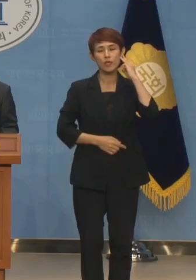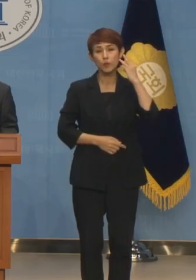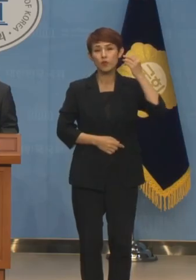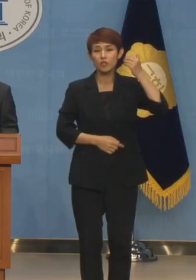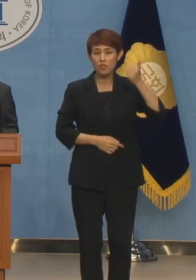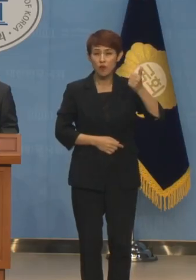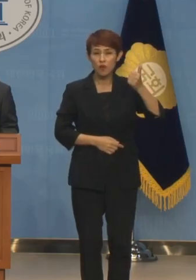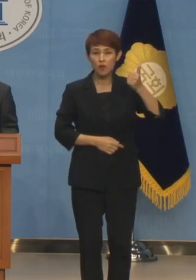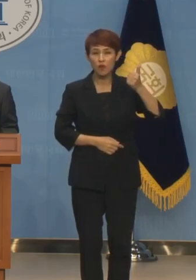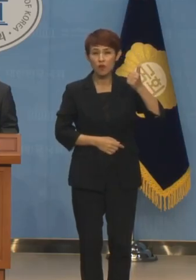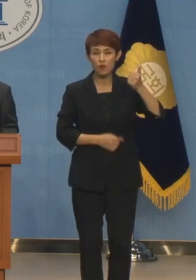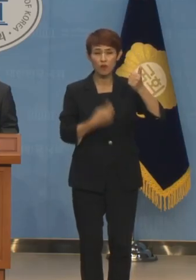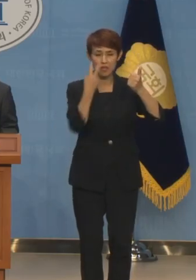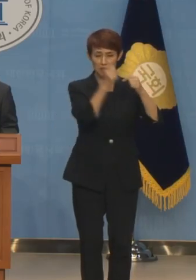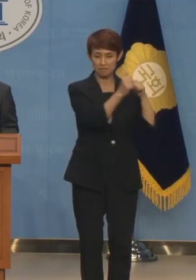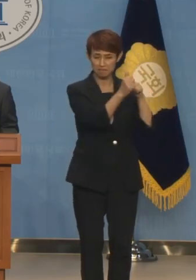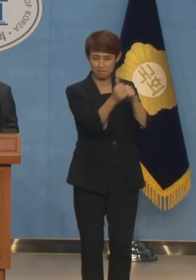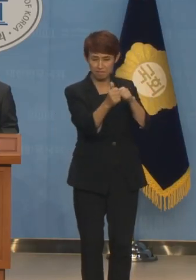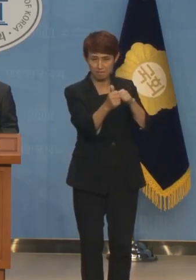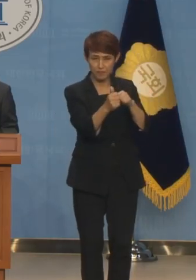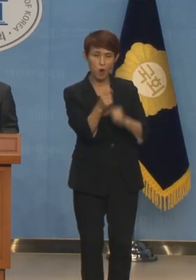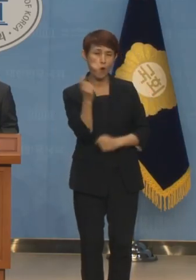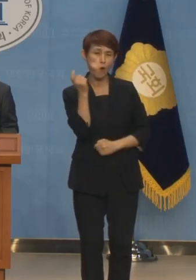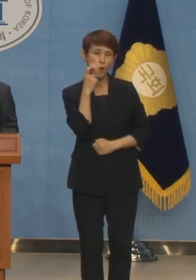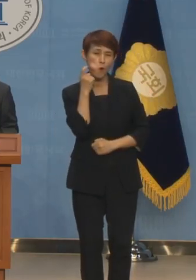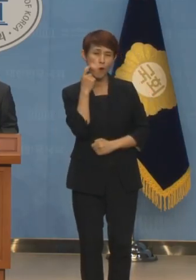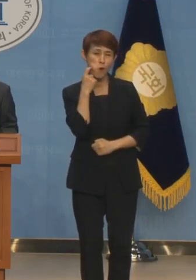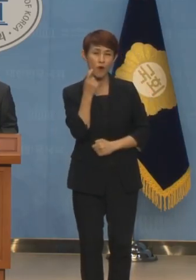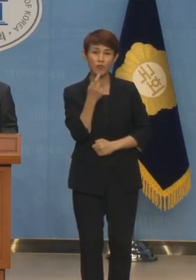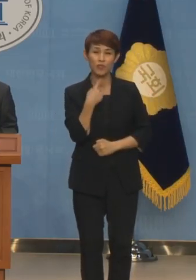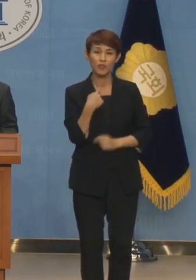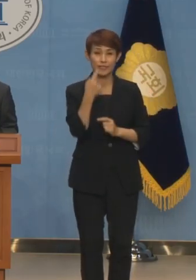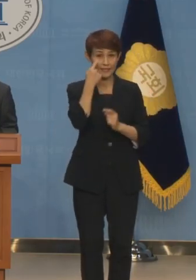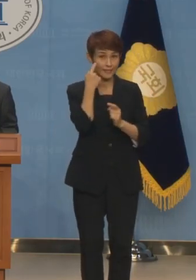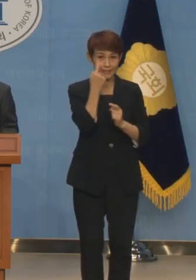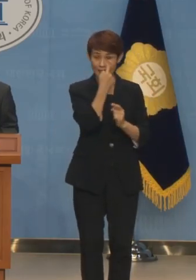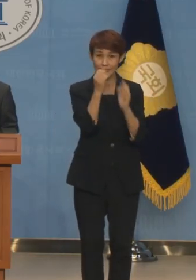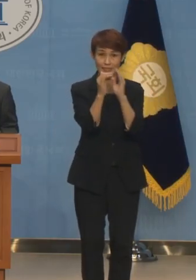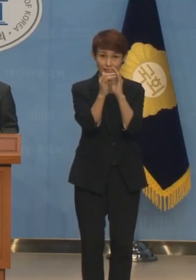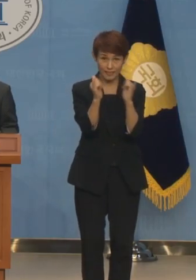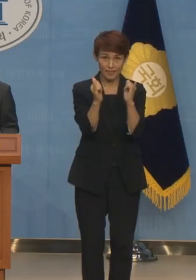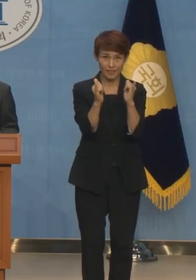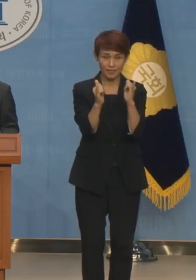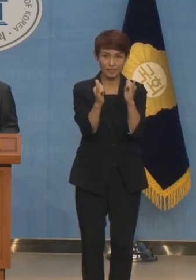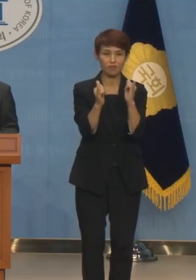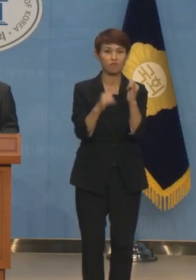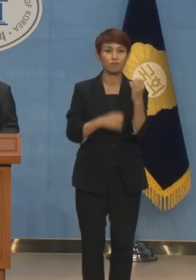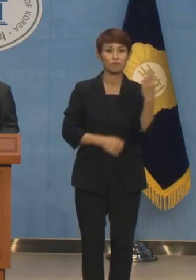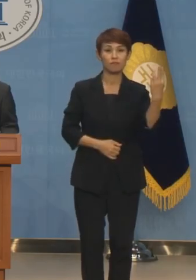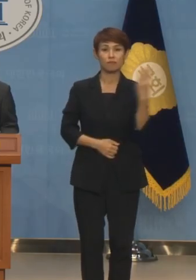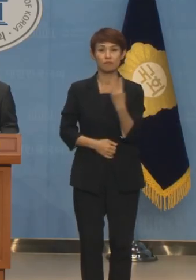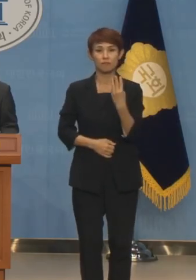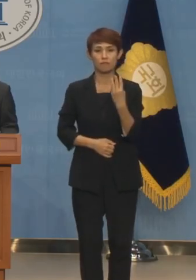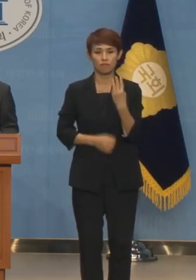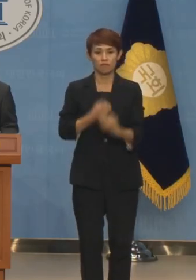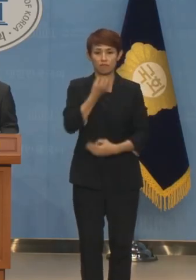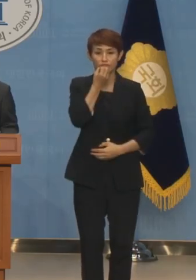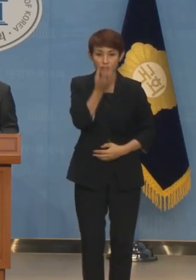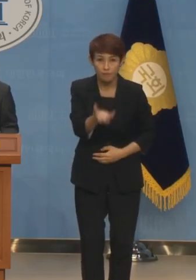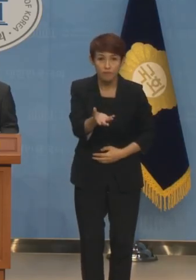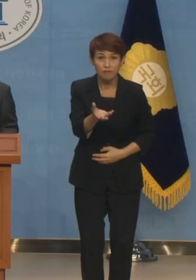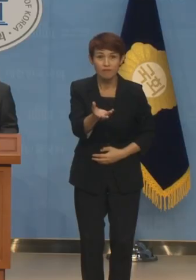수사 외압에 관해 그동안 거짓말을 해온 증인들이 덜컥 양심 선언이라도